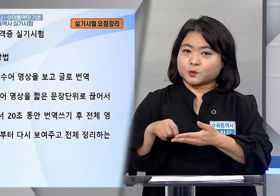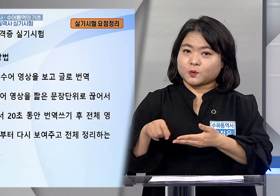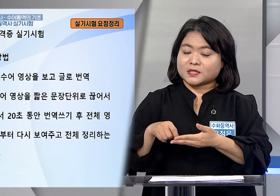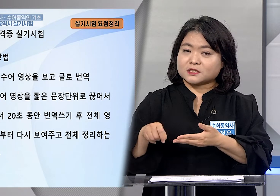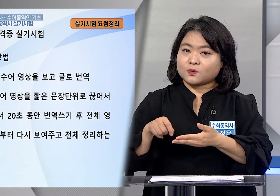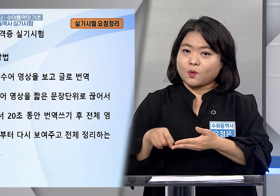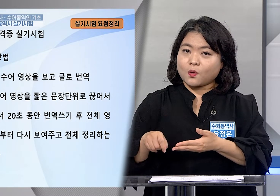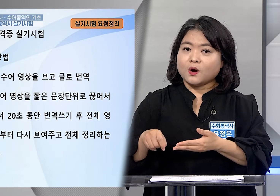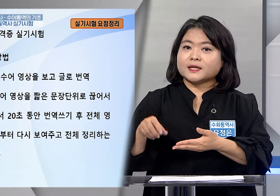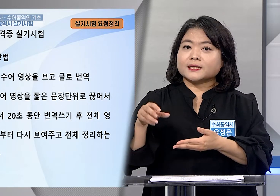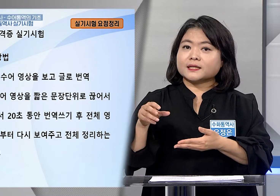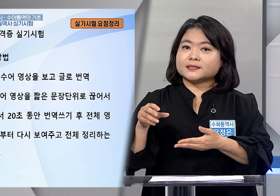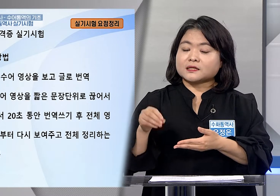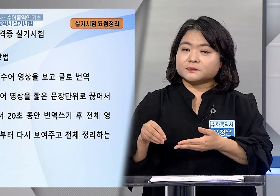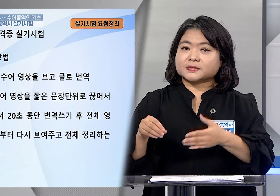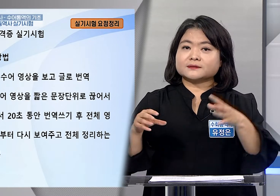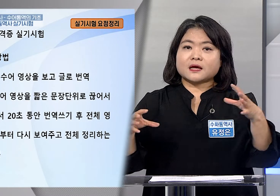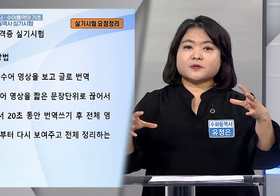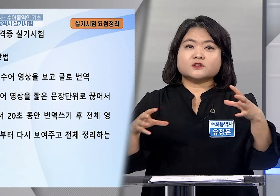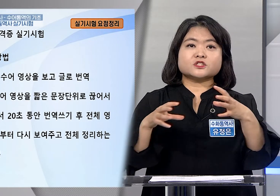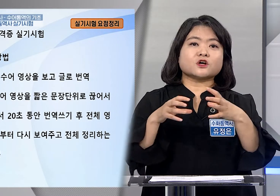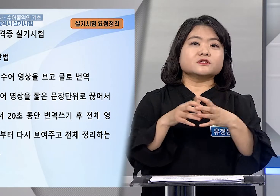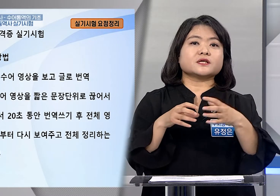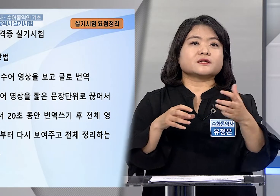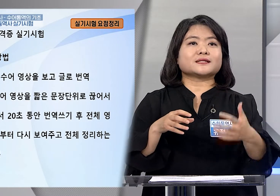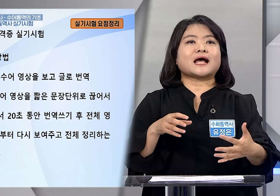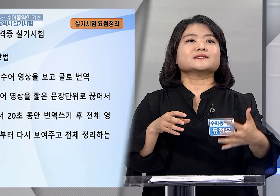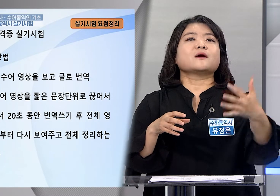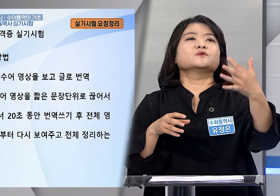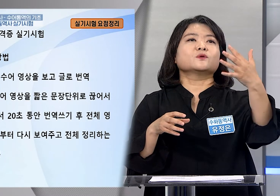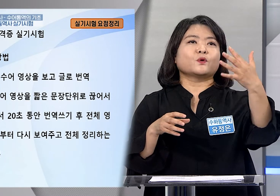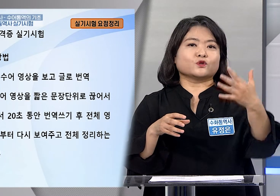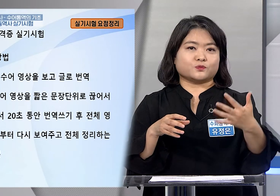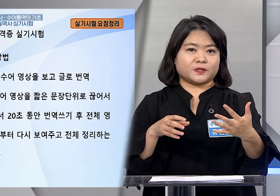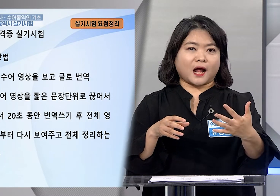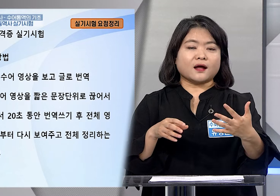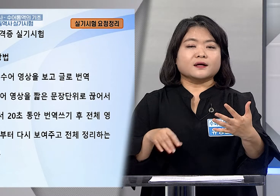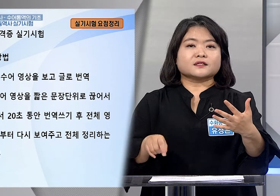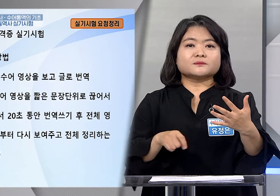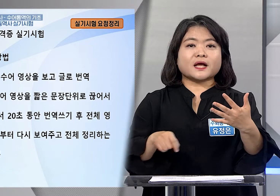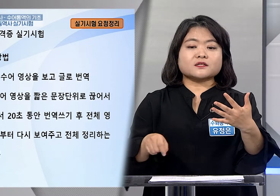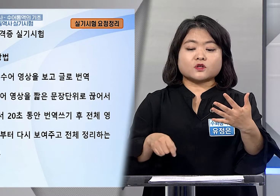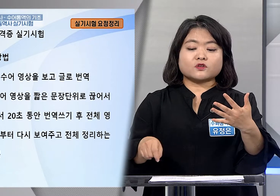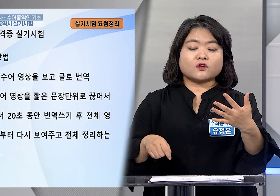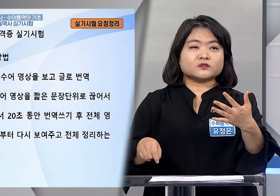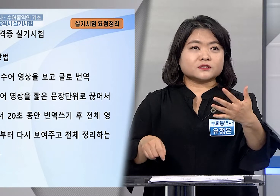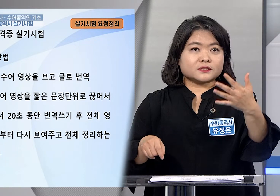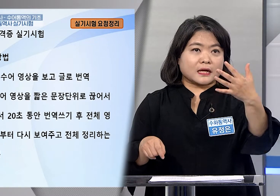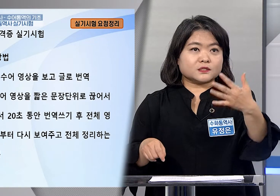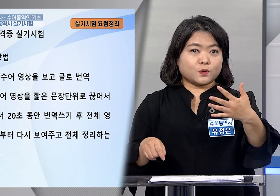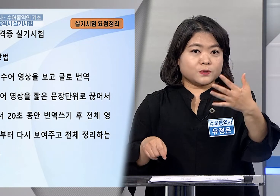동안 쓰고 이 작업이 끝나면 전체를 다시 한 번 더 보여줍니다. 그럼 내가 썼던 것들을 다시